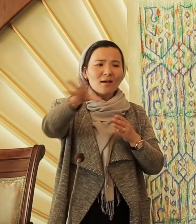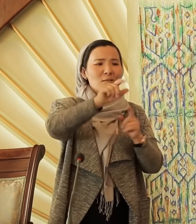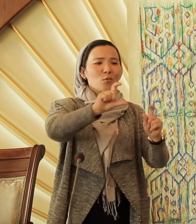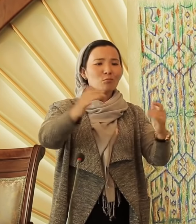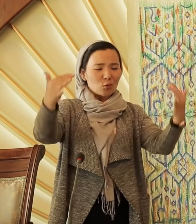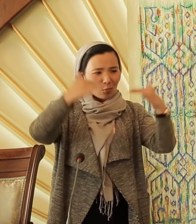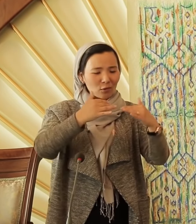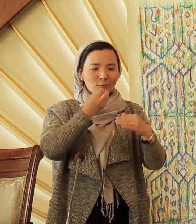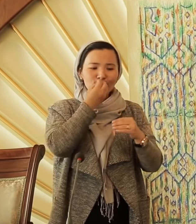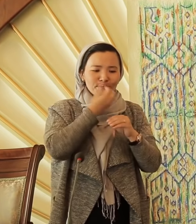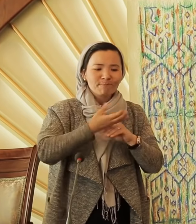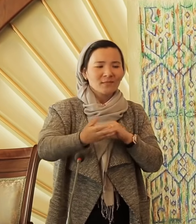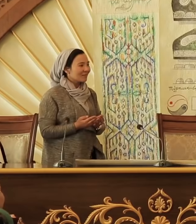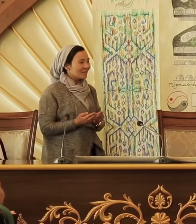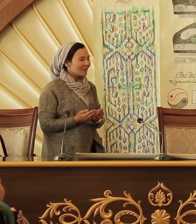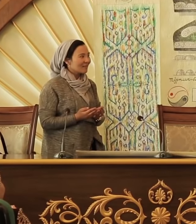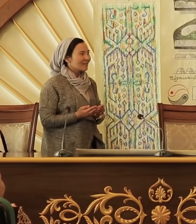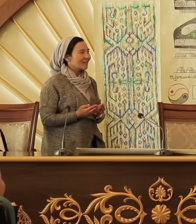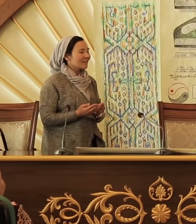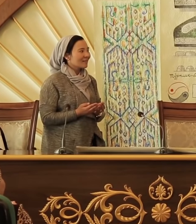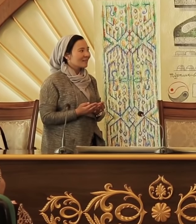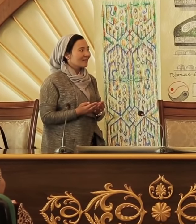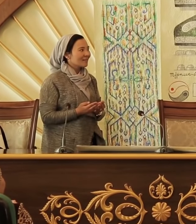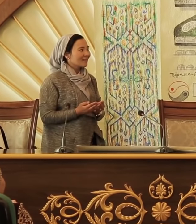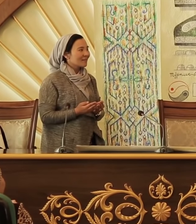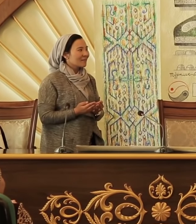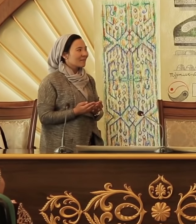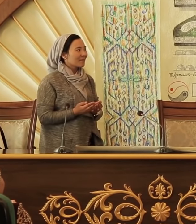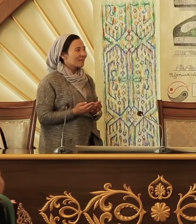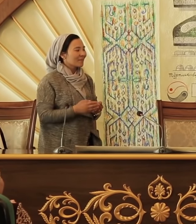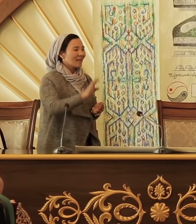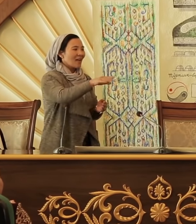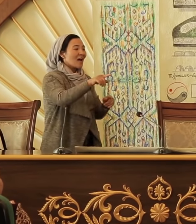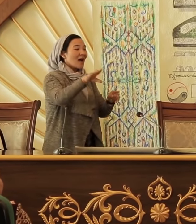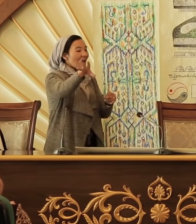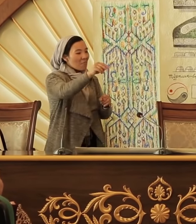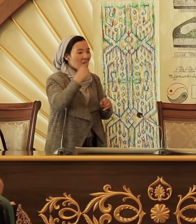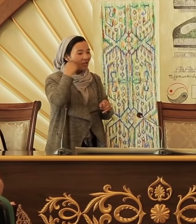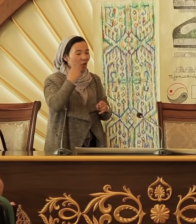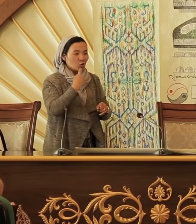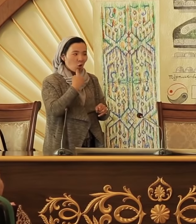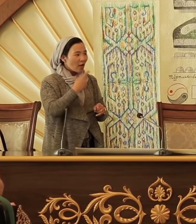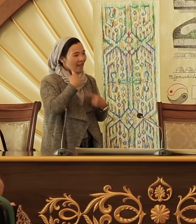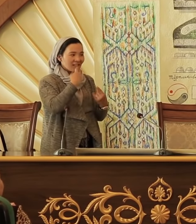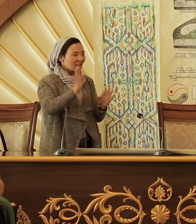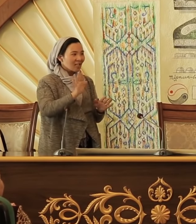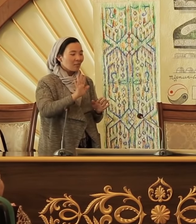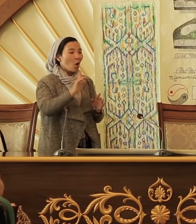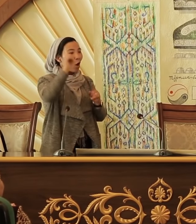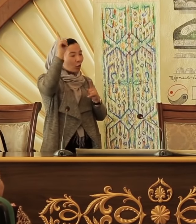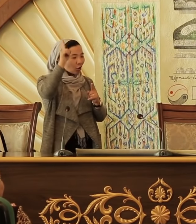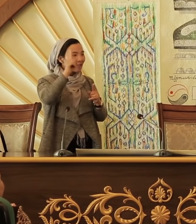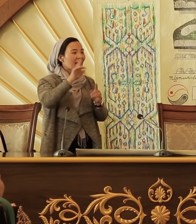qoldilar. Bu yangilik bo'ldi. Ayting, bundan buyoqqa men qarsoqov demang. Allohning tanlagan bandasiman